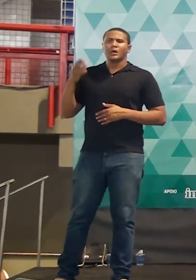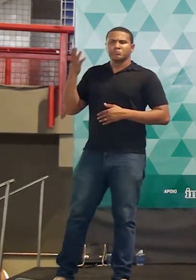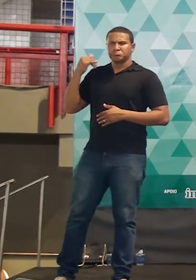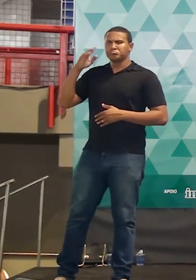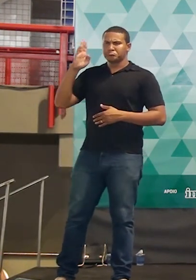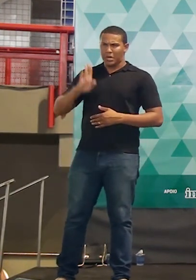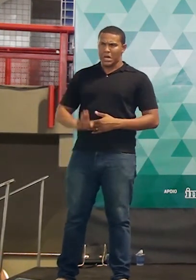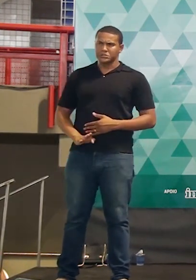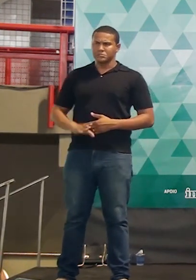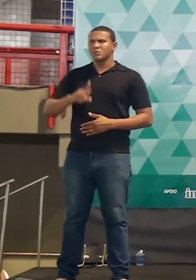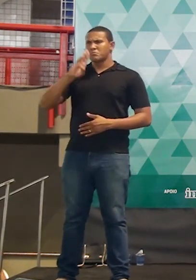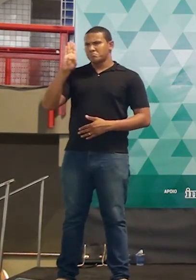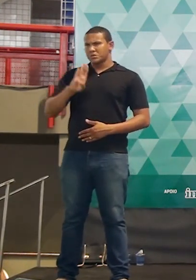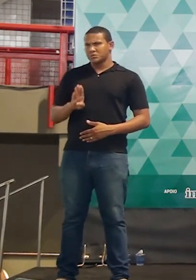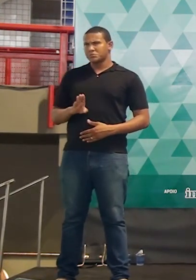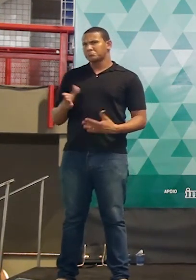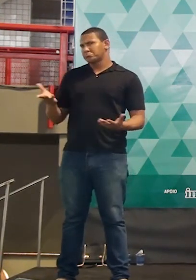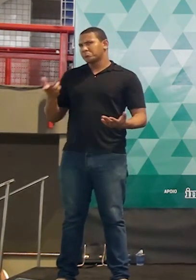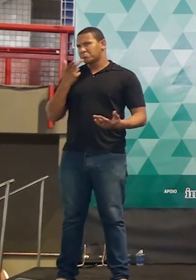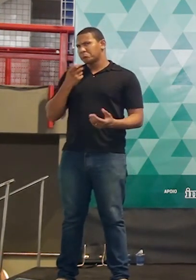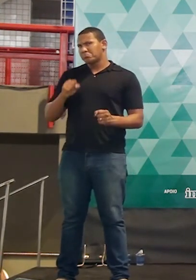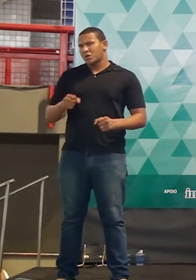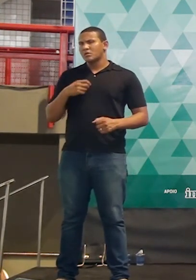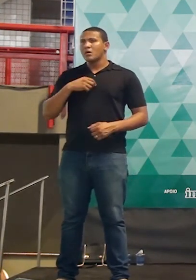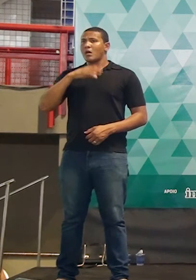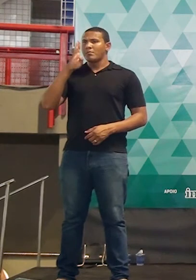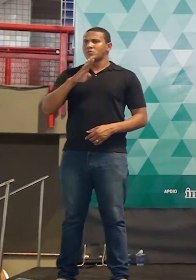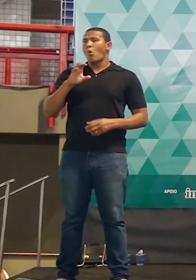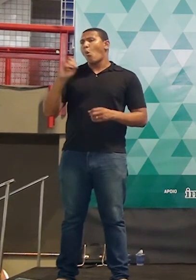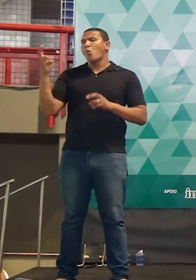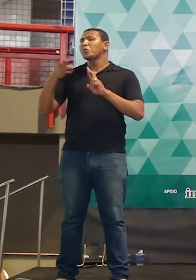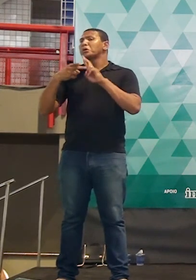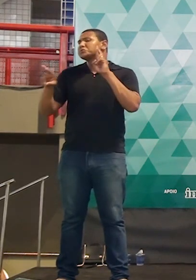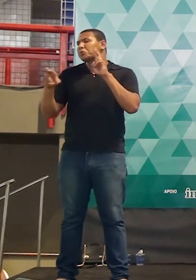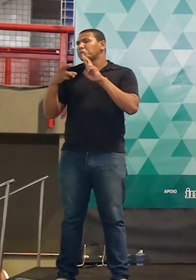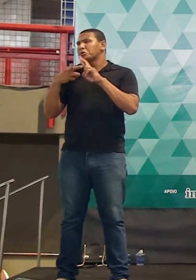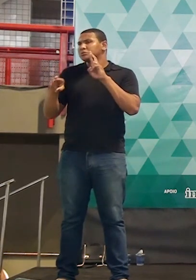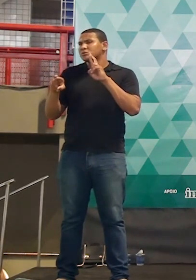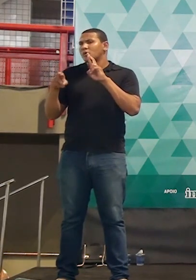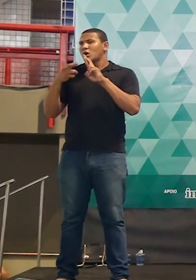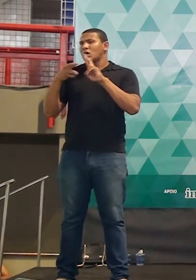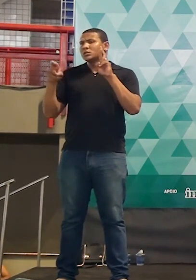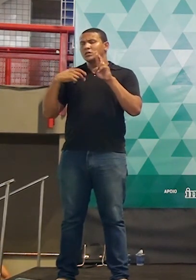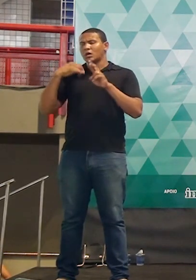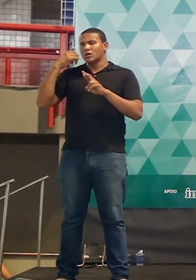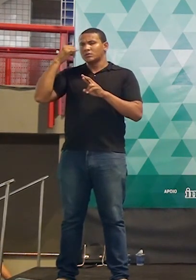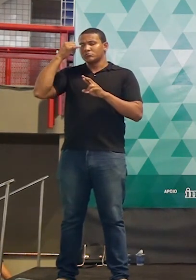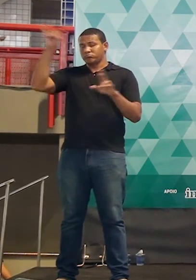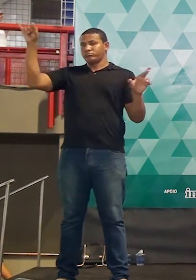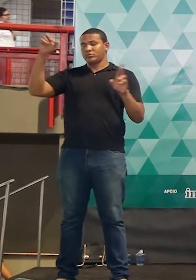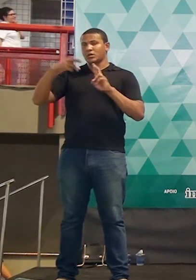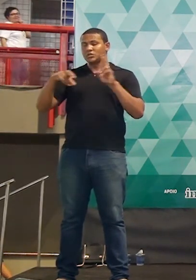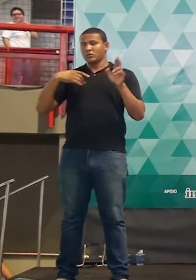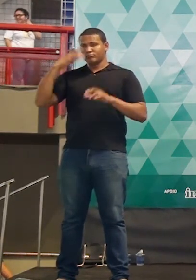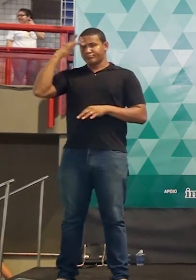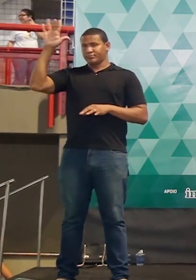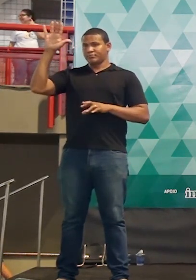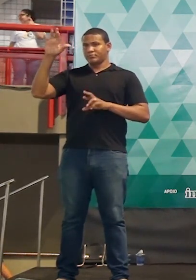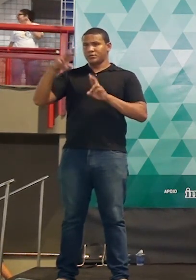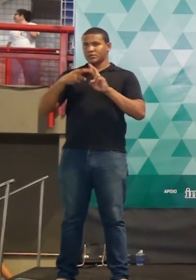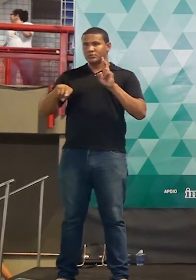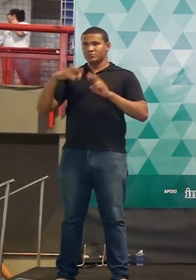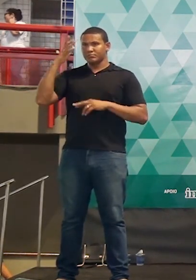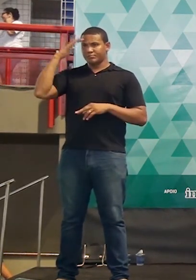viveu severamente, ou vamos pensar até no combate à religião, a intolerância religiosa. Eu